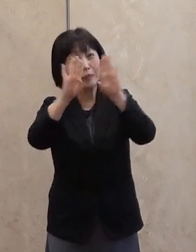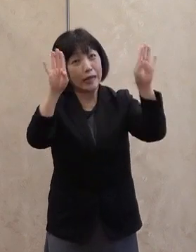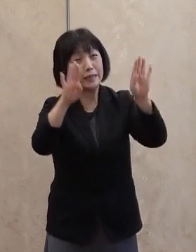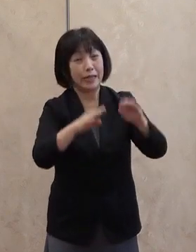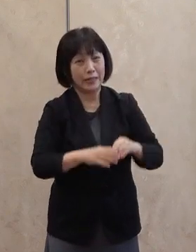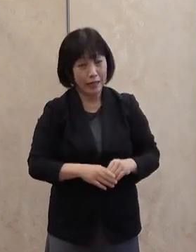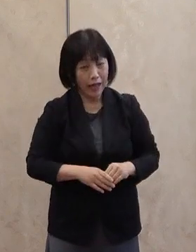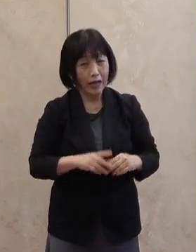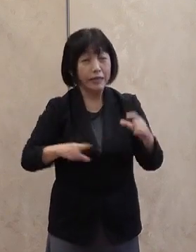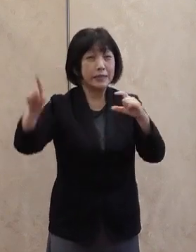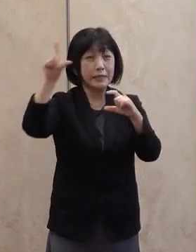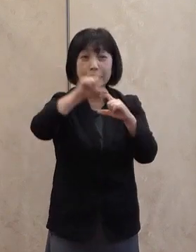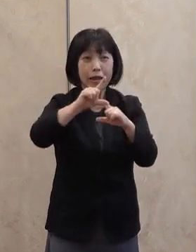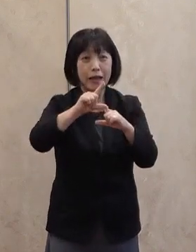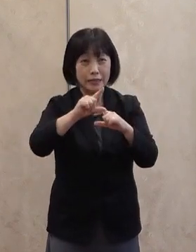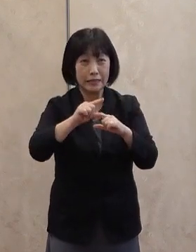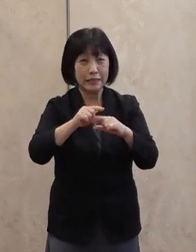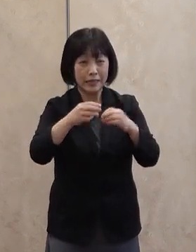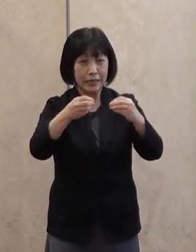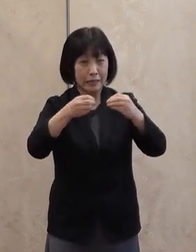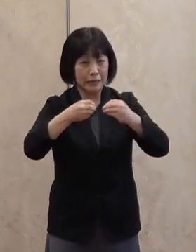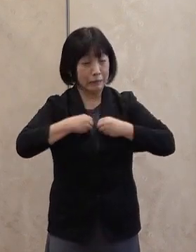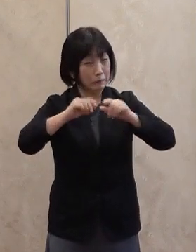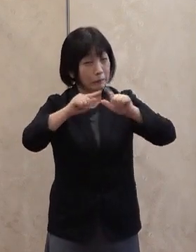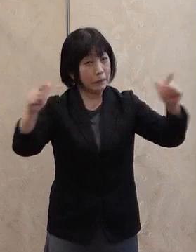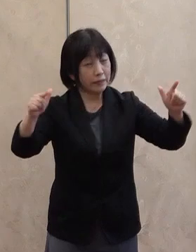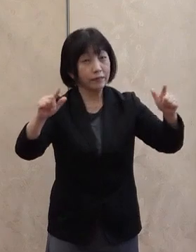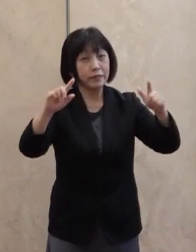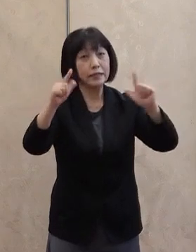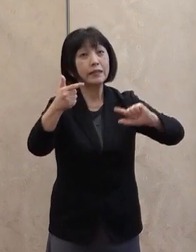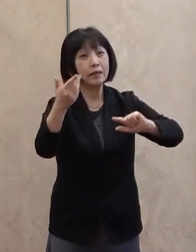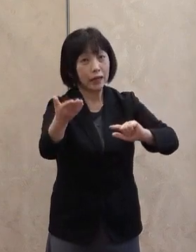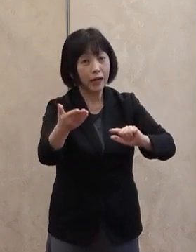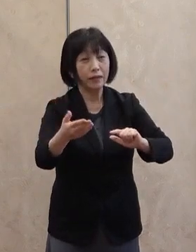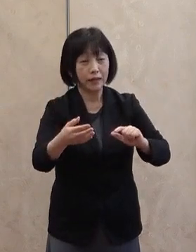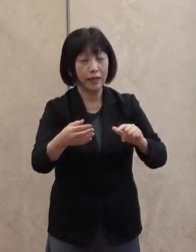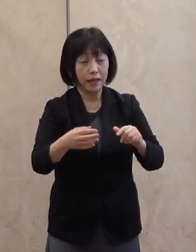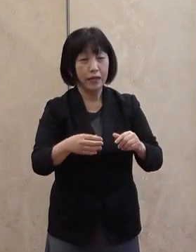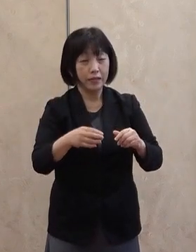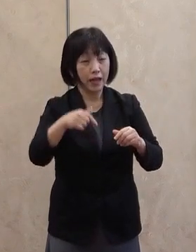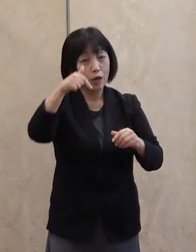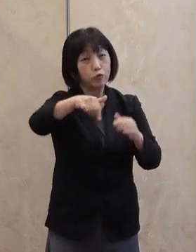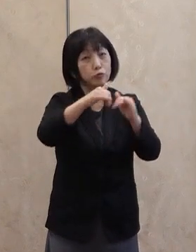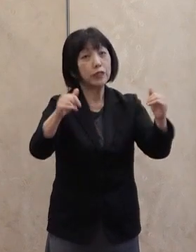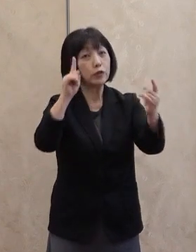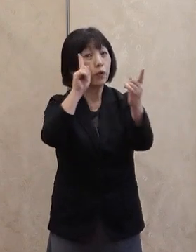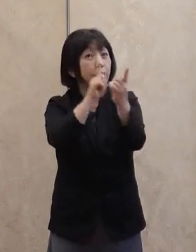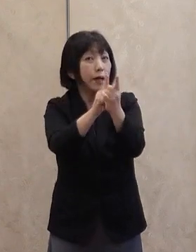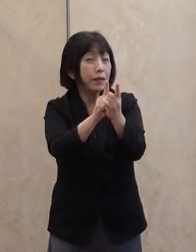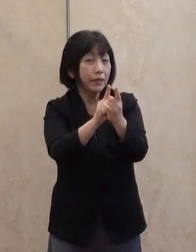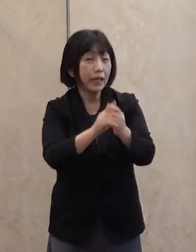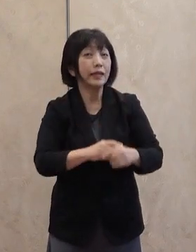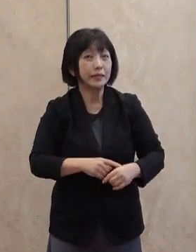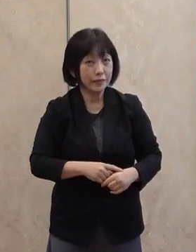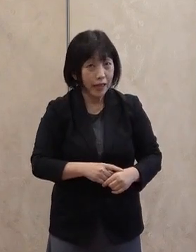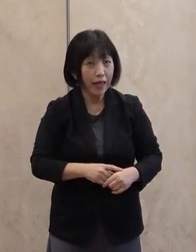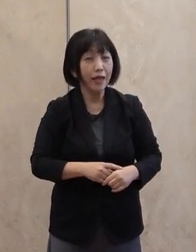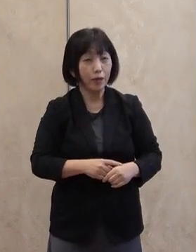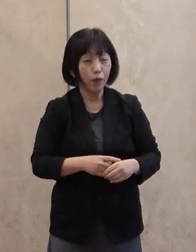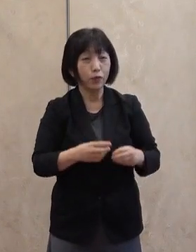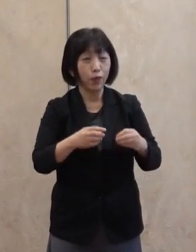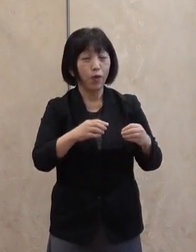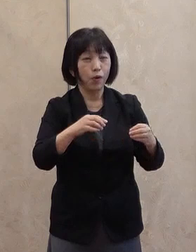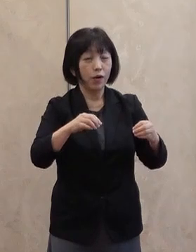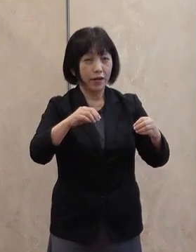めて国民全体の命を守るためには五輪開催は控えるべきじゃないかというような趣旨の要望を政府にするお考えはないんでしょ